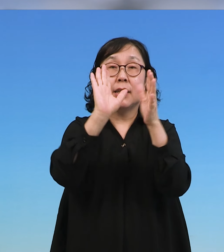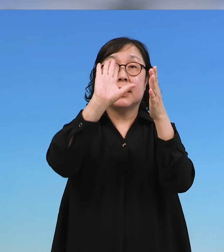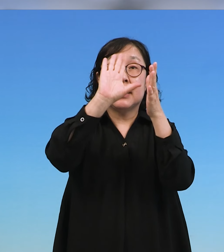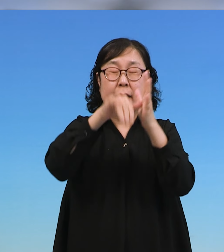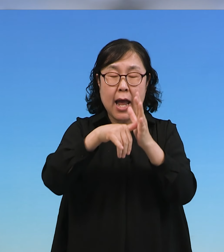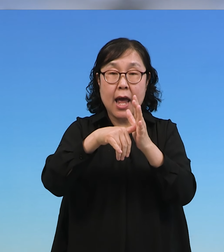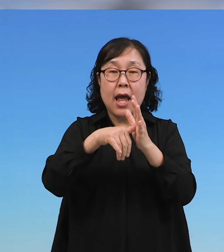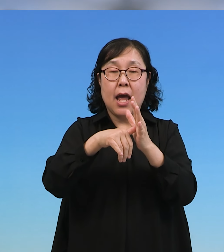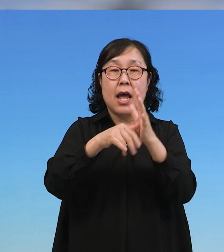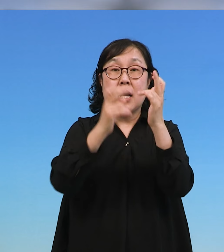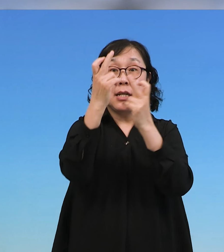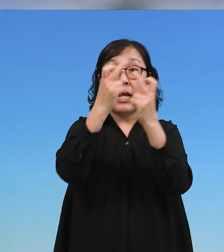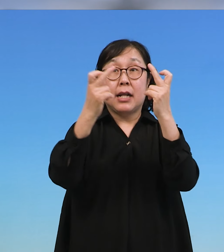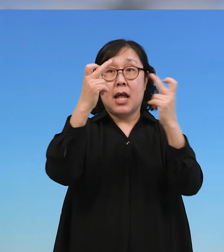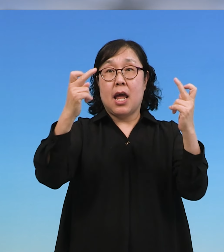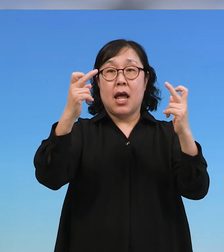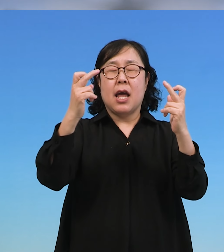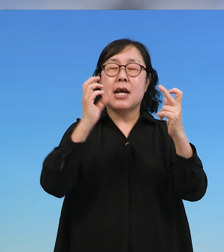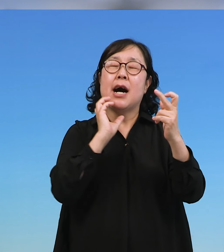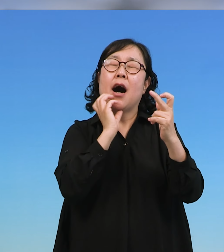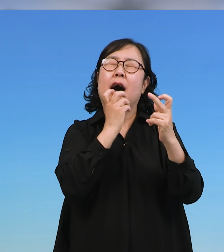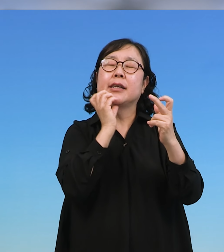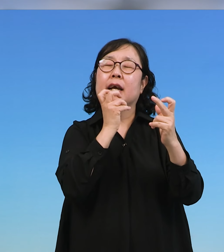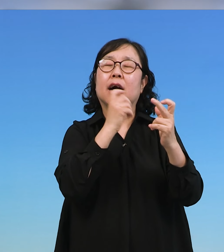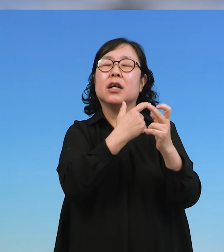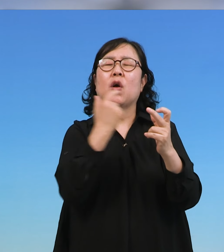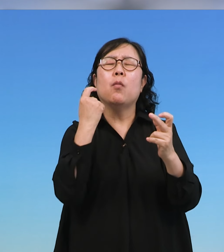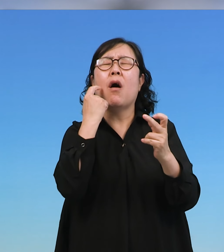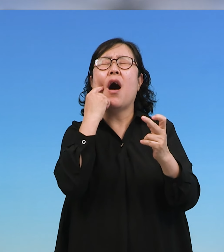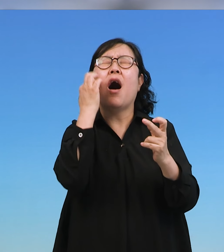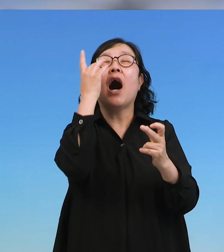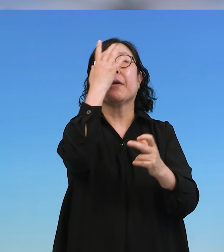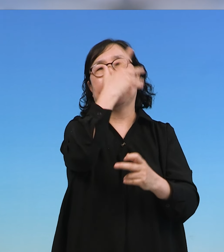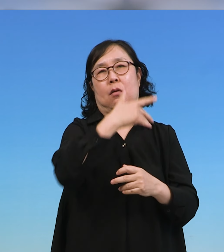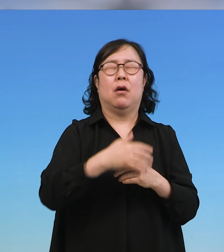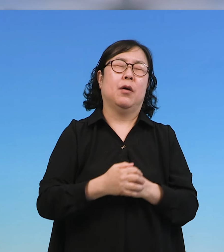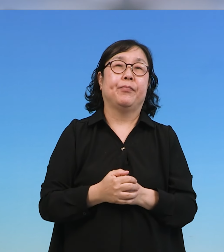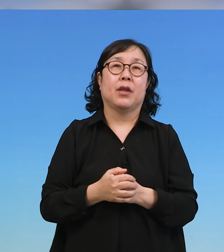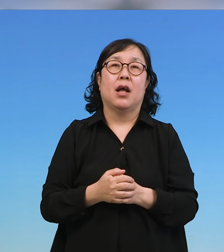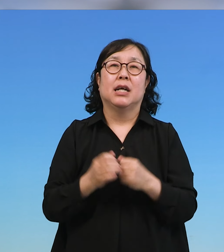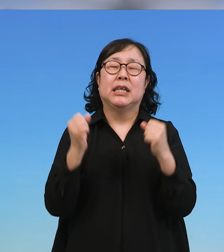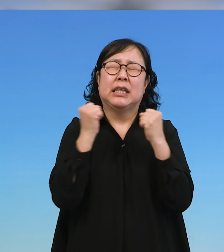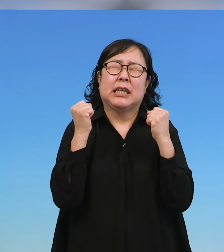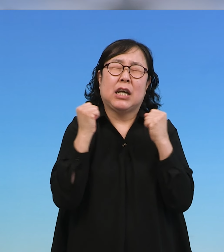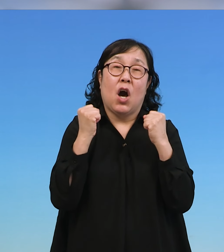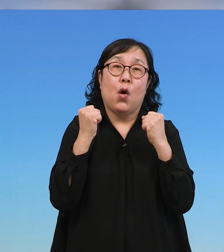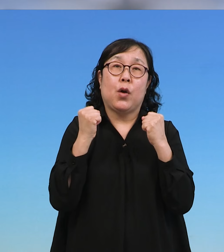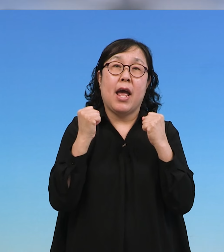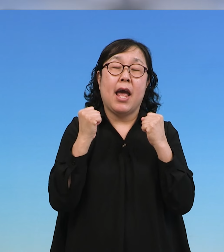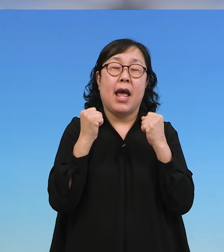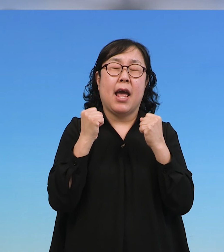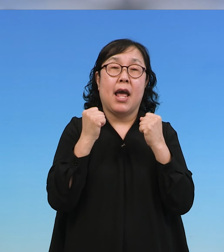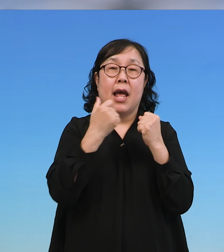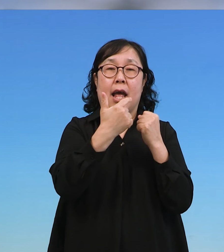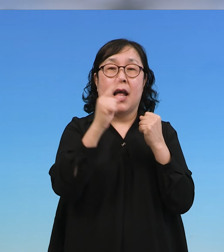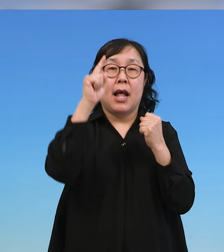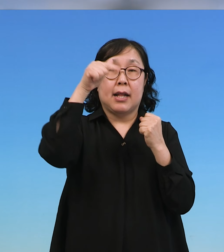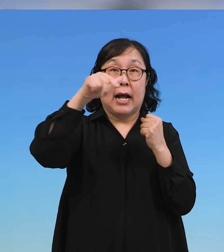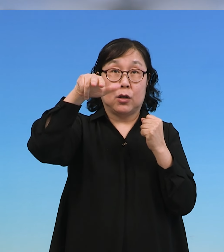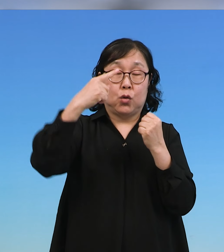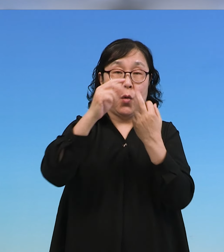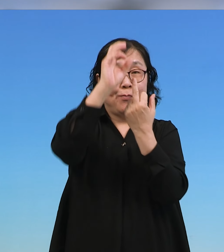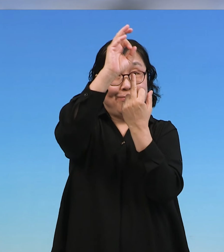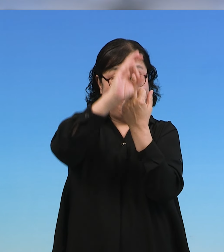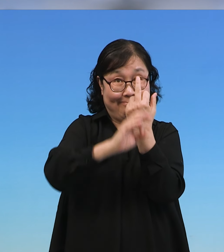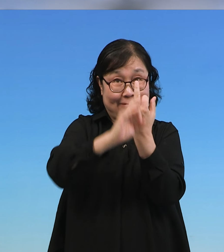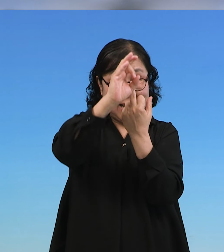않으니까 진짜 아름다운 겁니다. 사실 겨울에 낙조는 그렇게 눈부시지는 않아도 이 해가